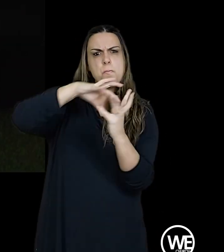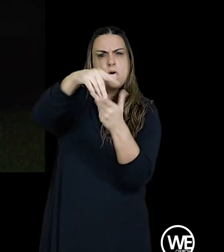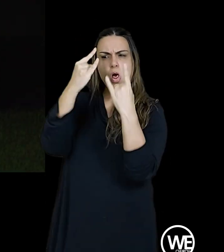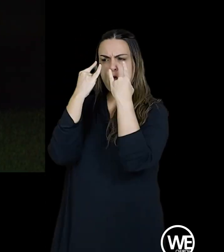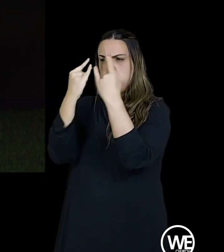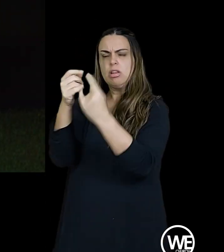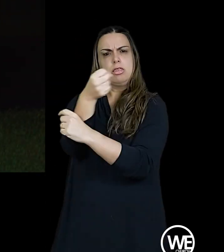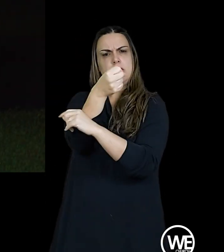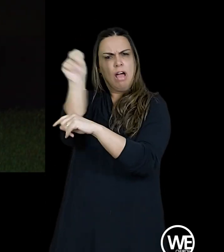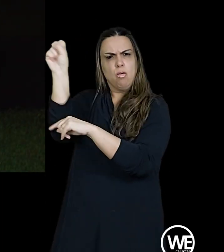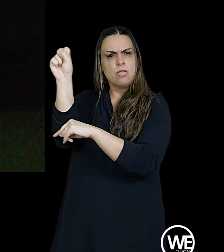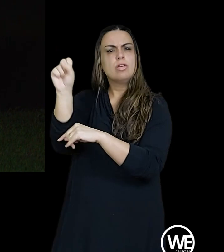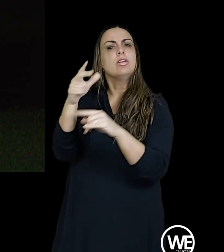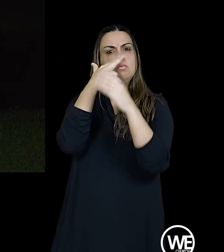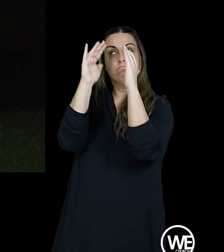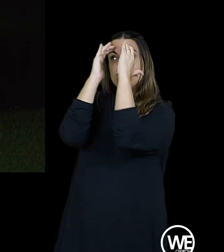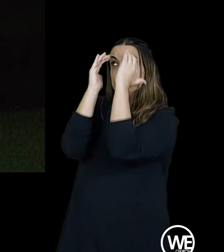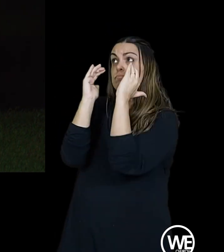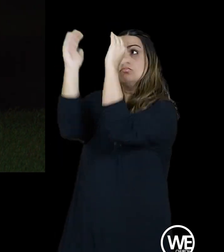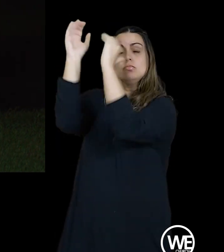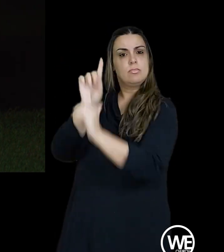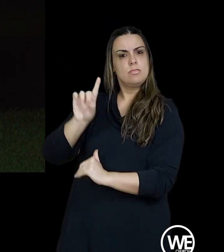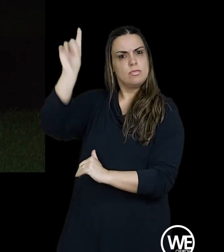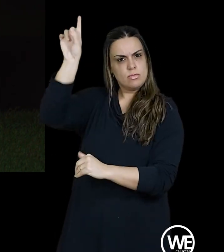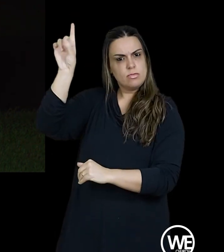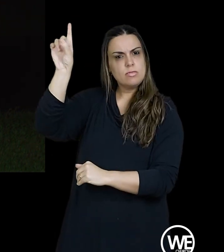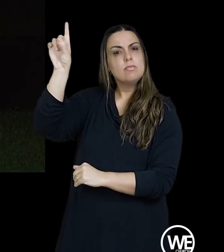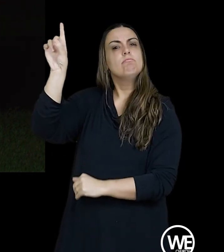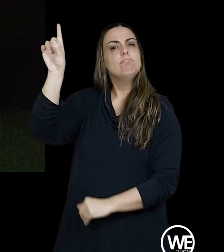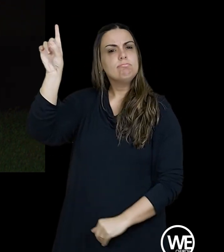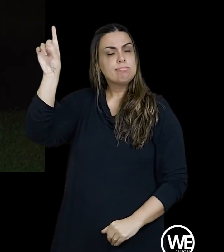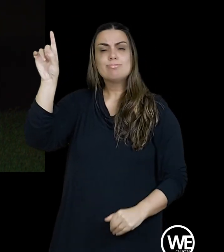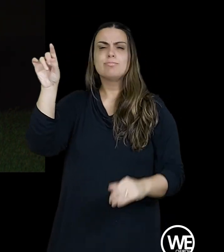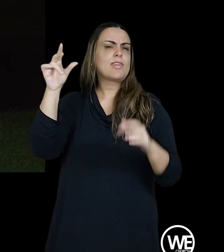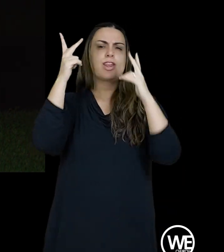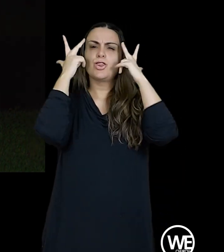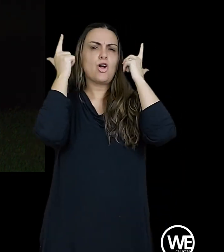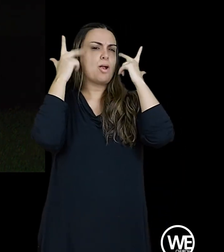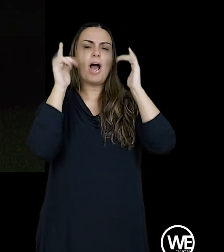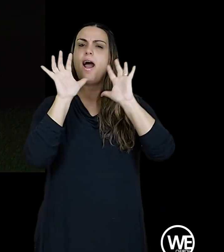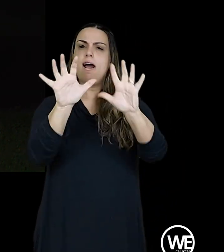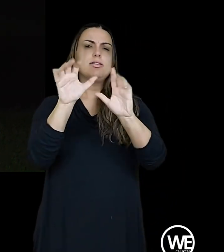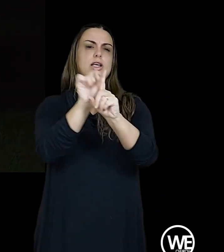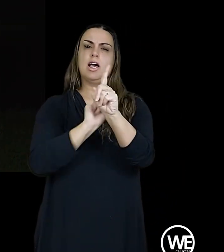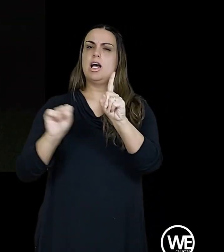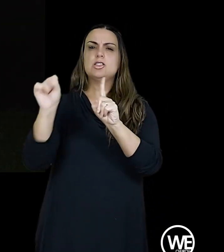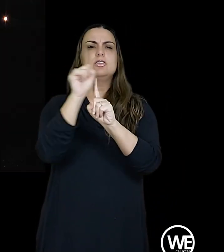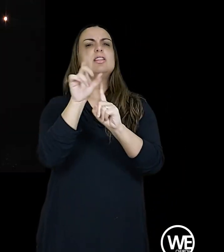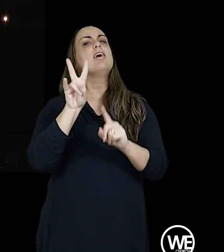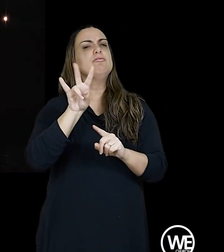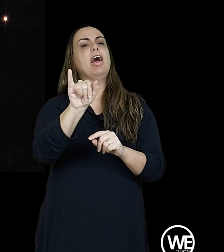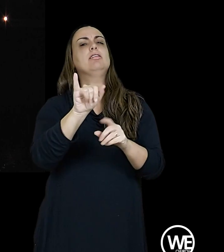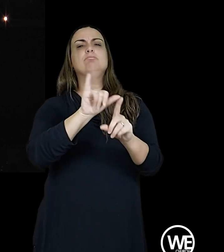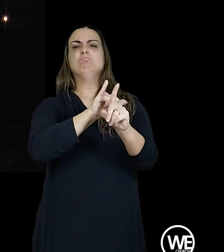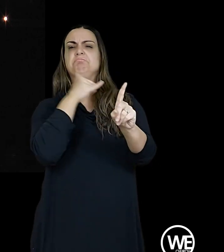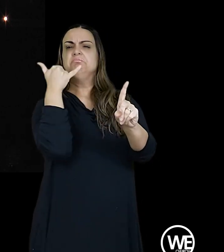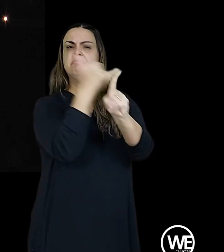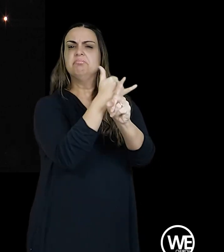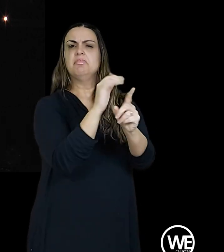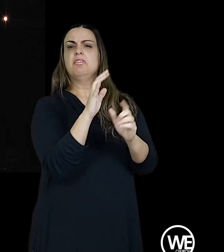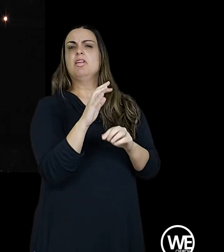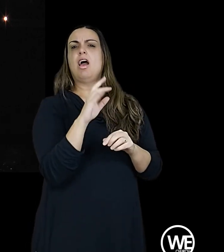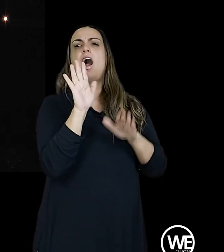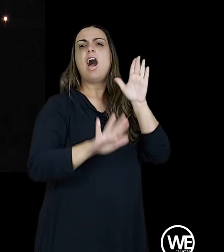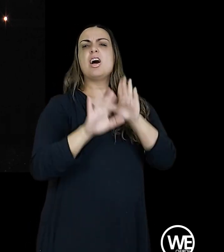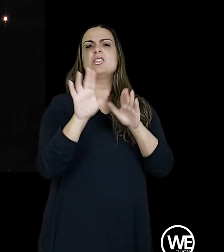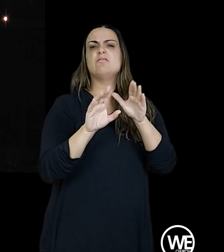desse mundo por obediência a esse Deus dessa palavra, naturalmente seremos retaliados, seremos isolados por